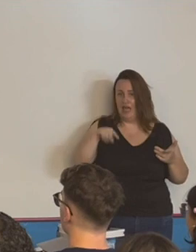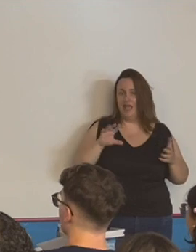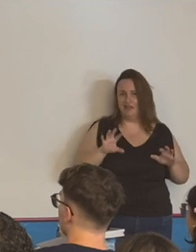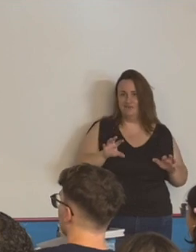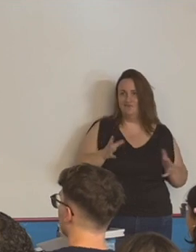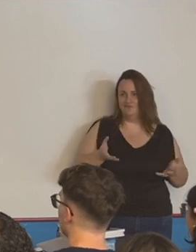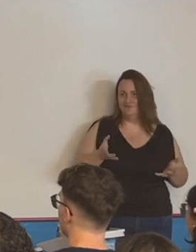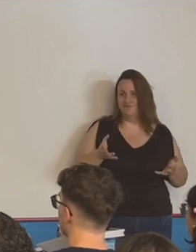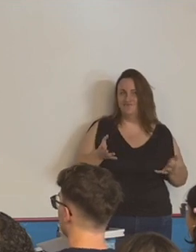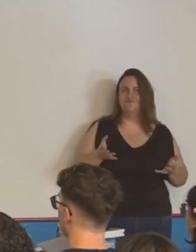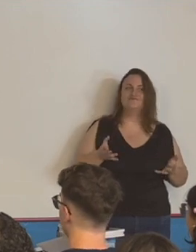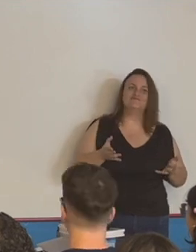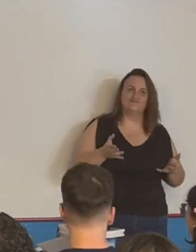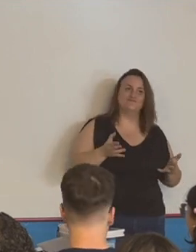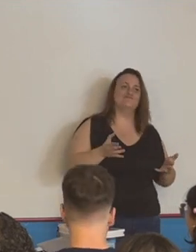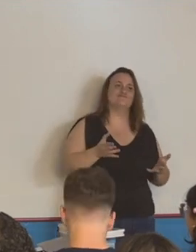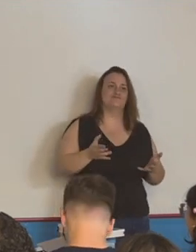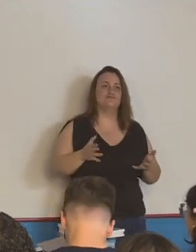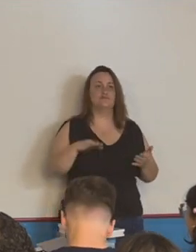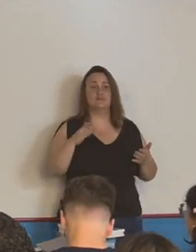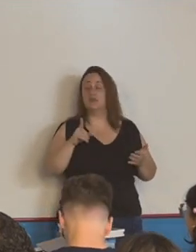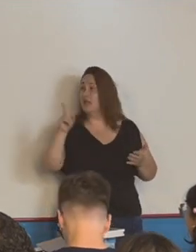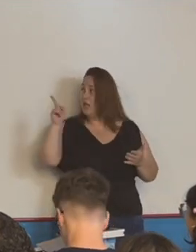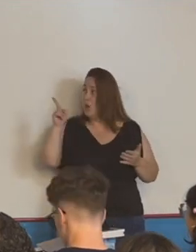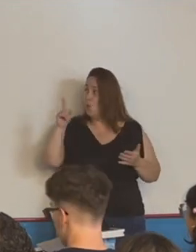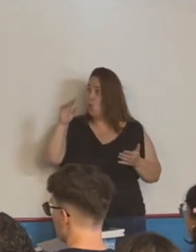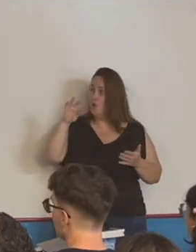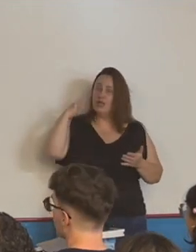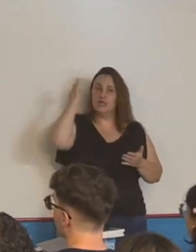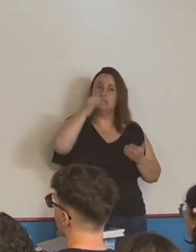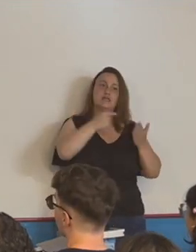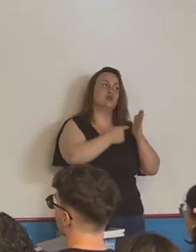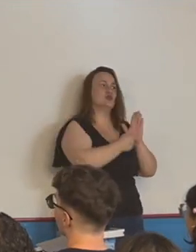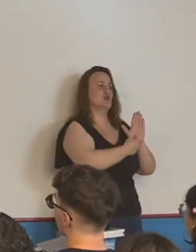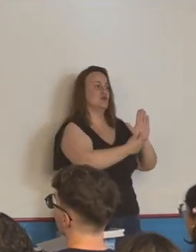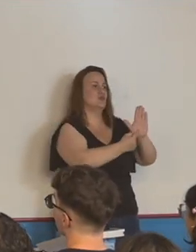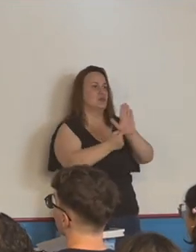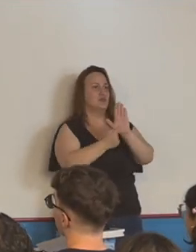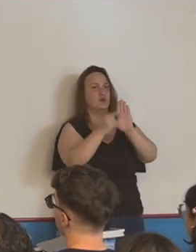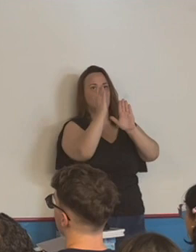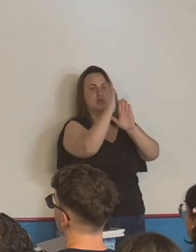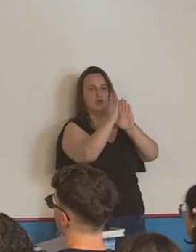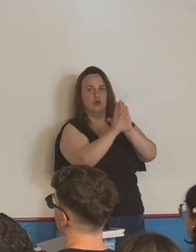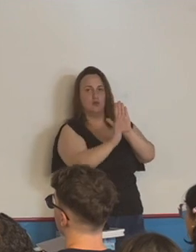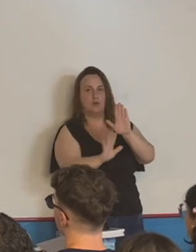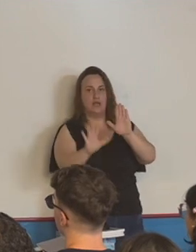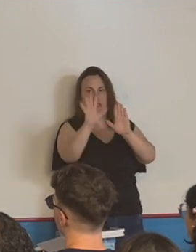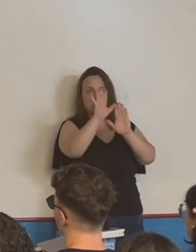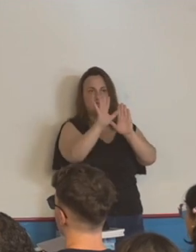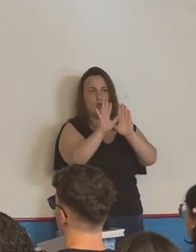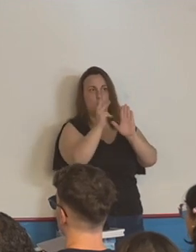aí, esse anjo está mostrando esse país que tem esse mal crescendo dentro do país.